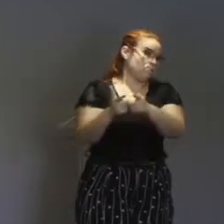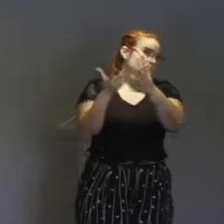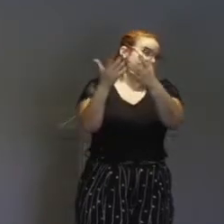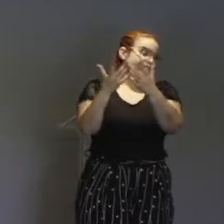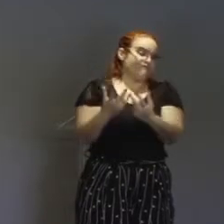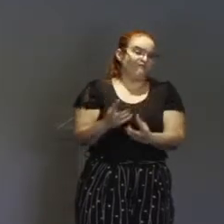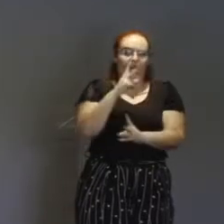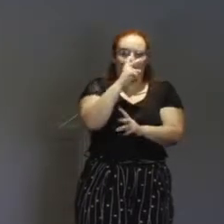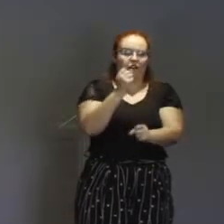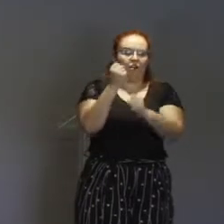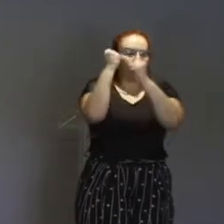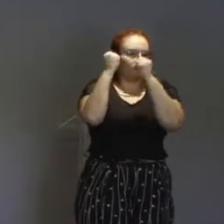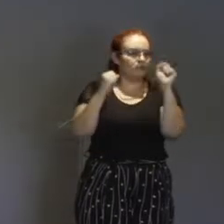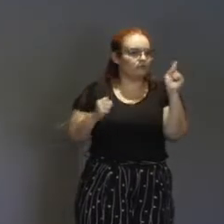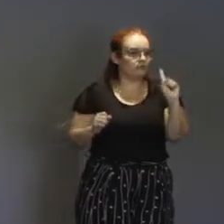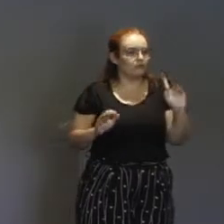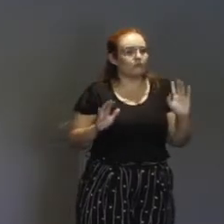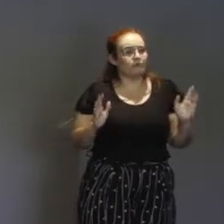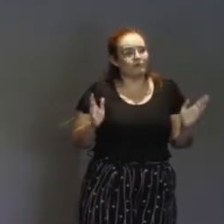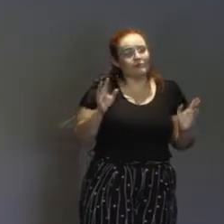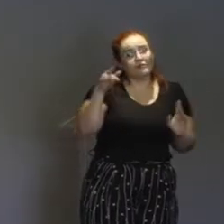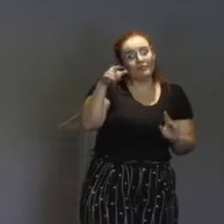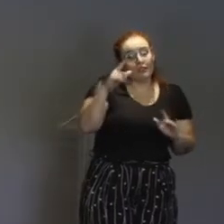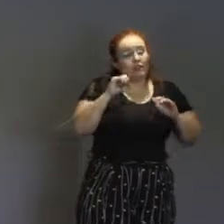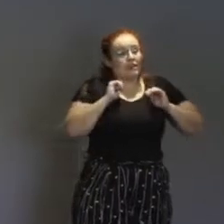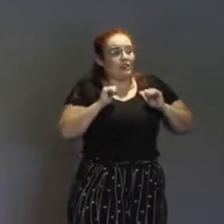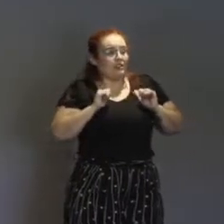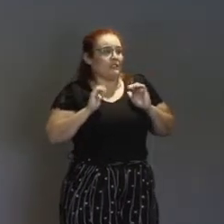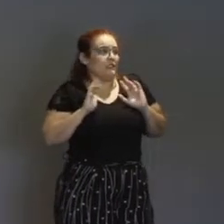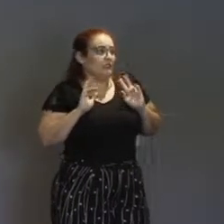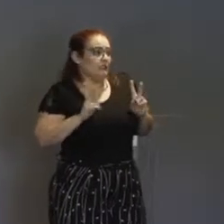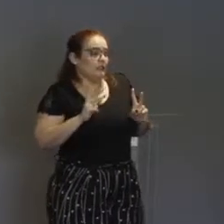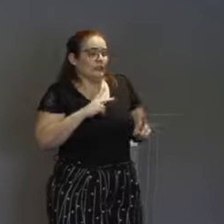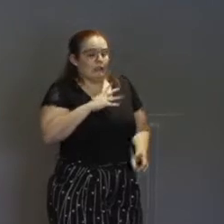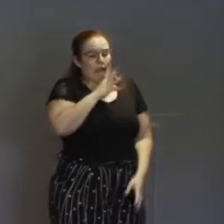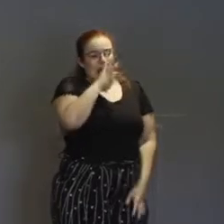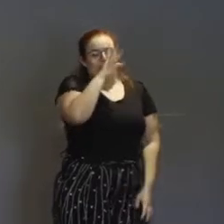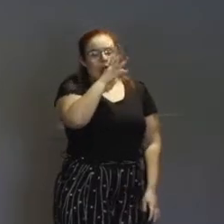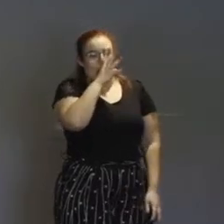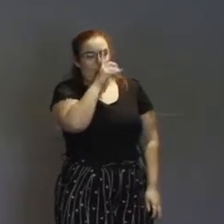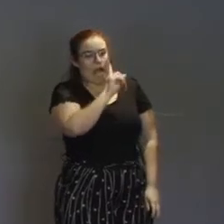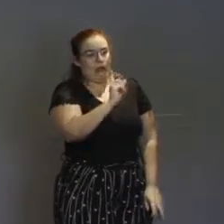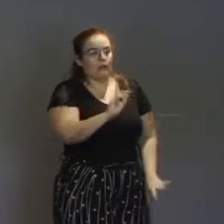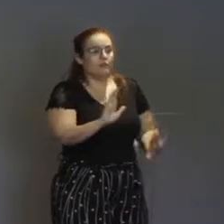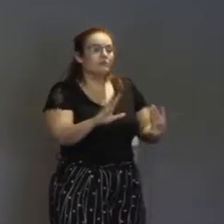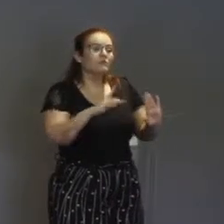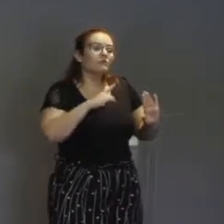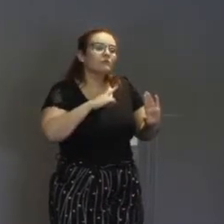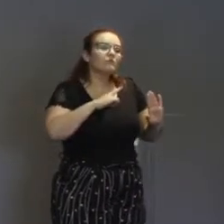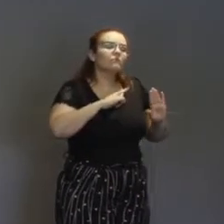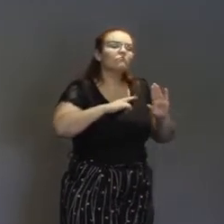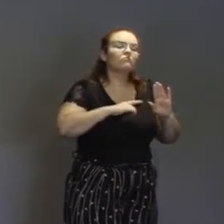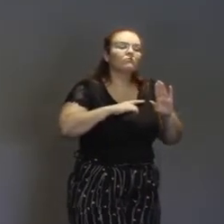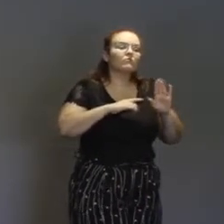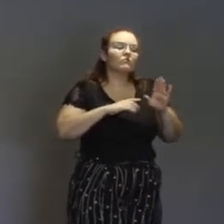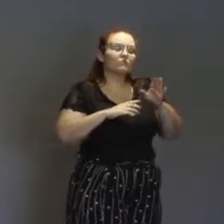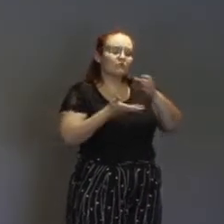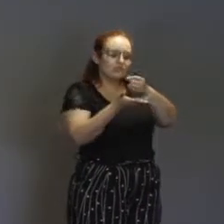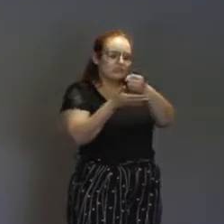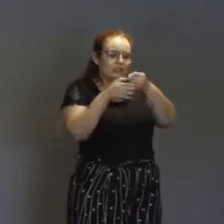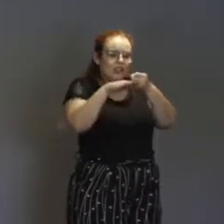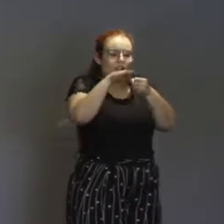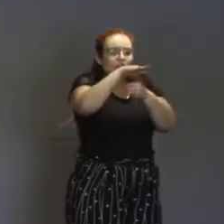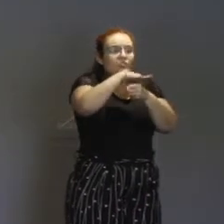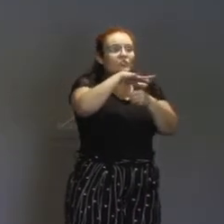responsabilidade mega de não ir se atrevendo a fazer um monte de coisas, mas existem diferentes gradações dentro de uma atuação governamental. Existem